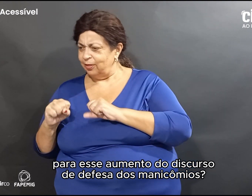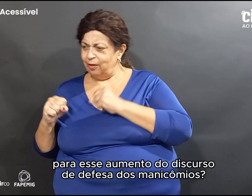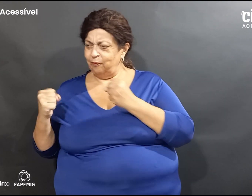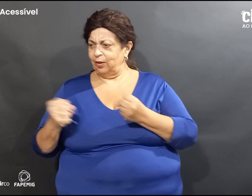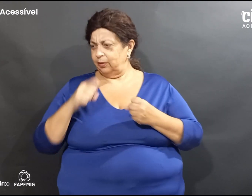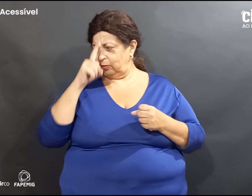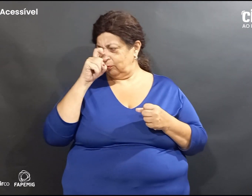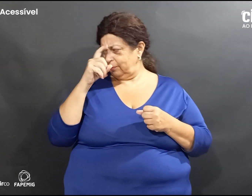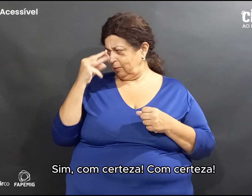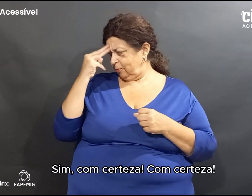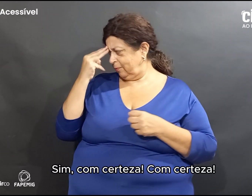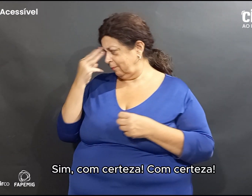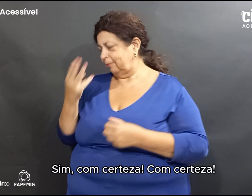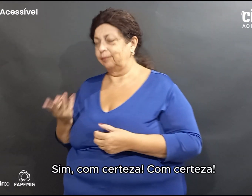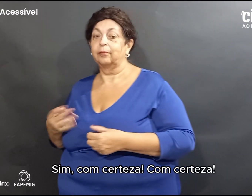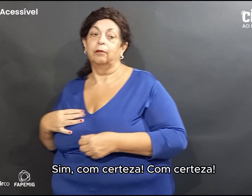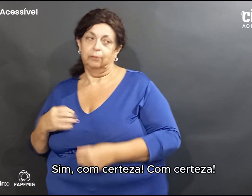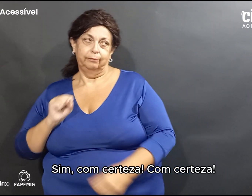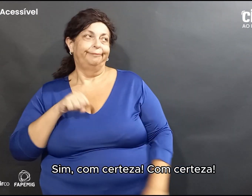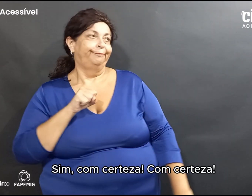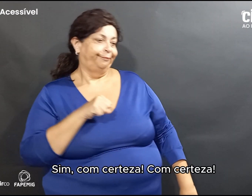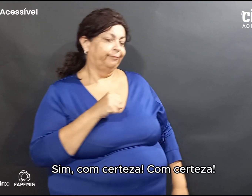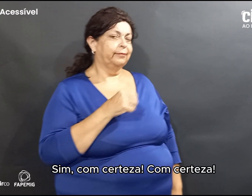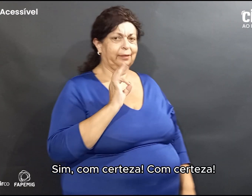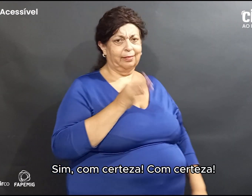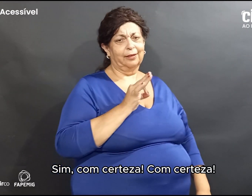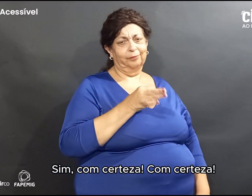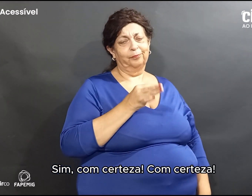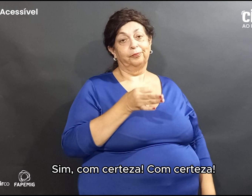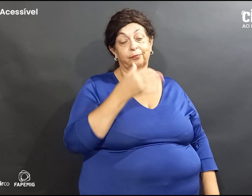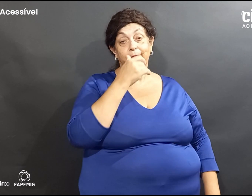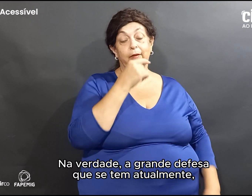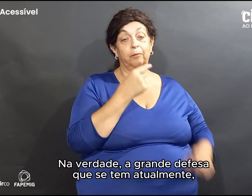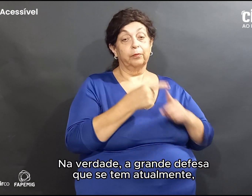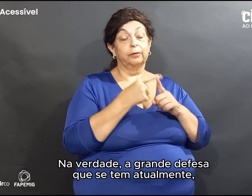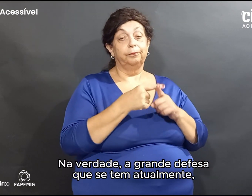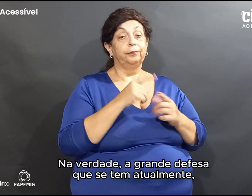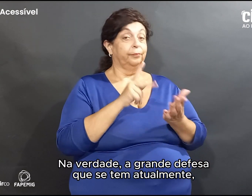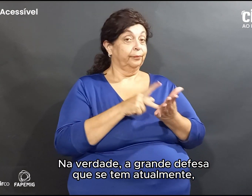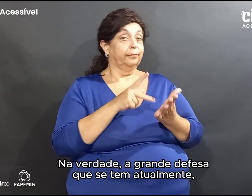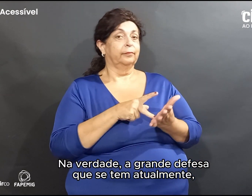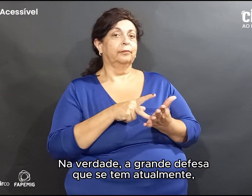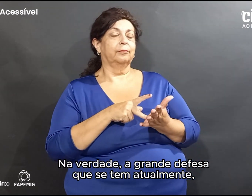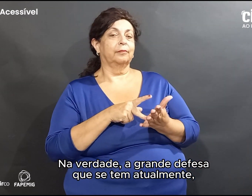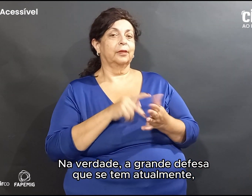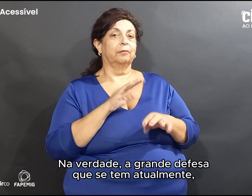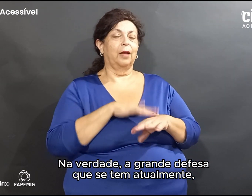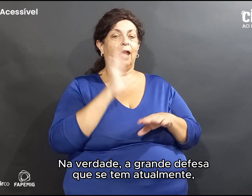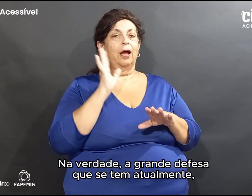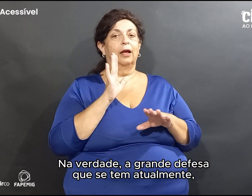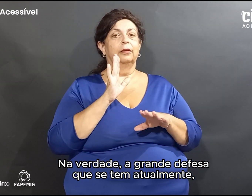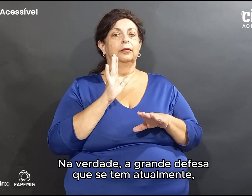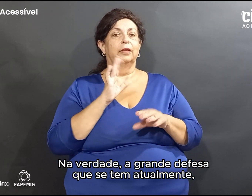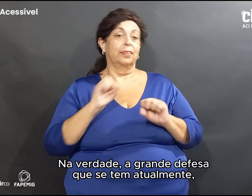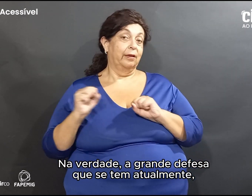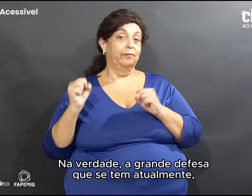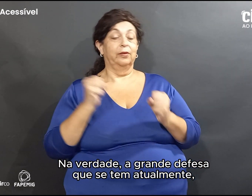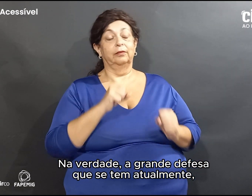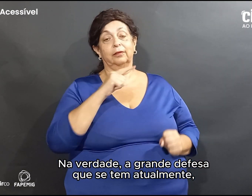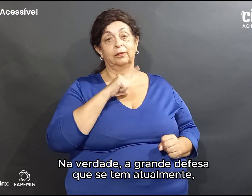manicômios? Sim, com certeza, né? Na verdade, a grande defesa que se tem atualmente,